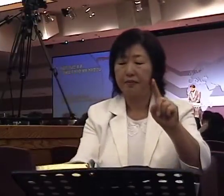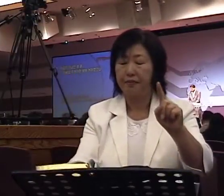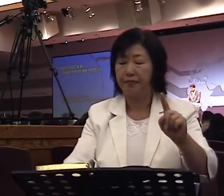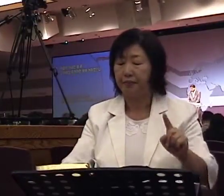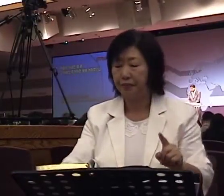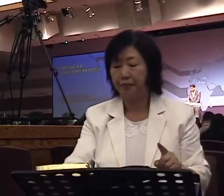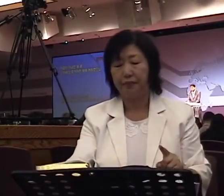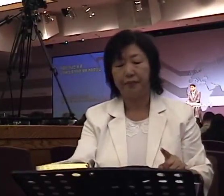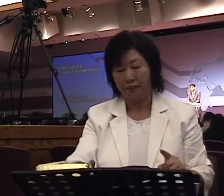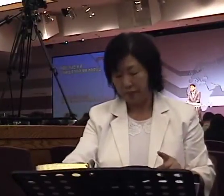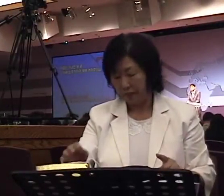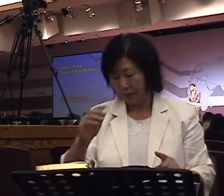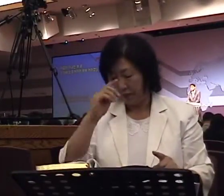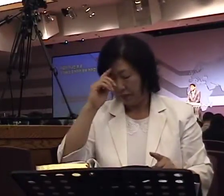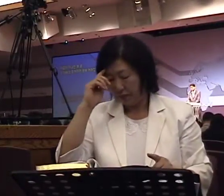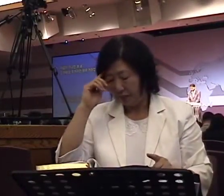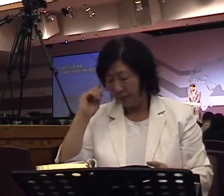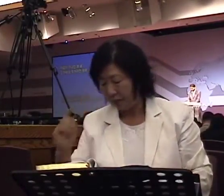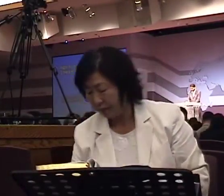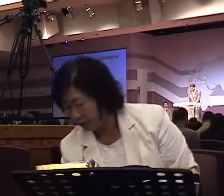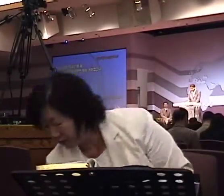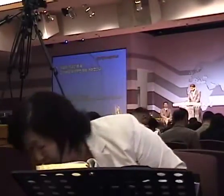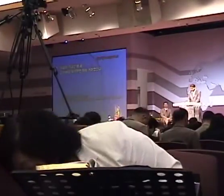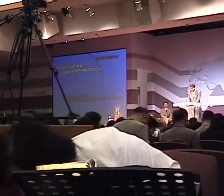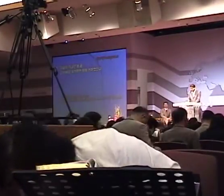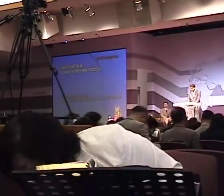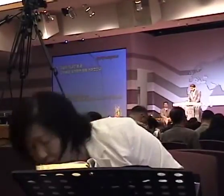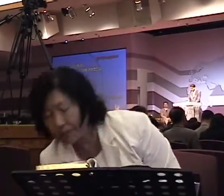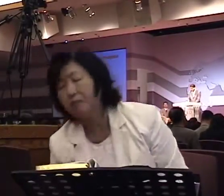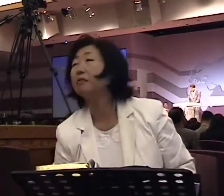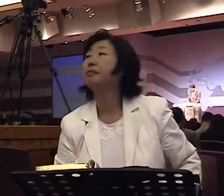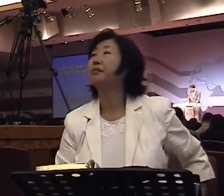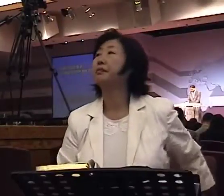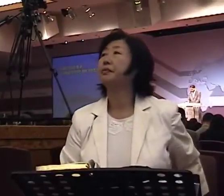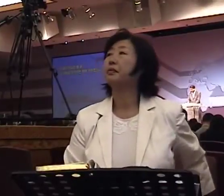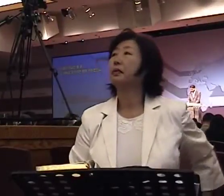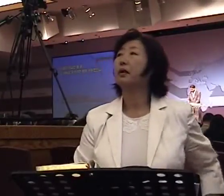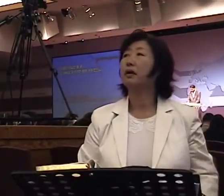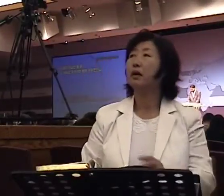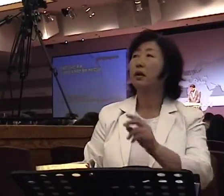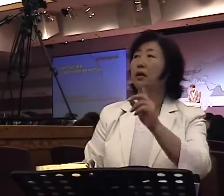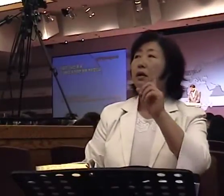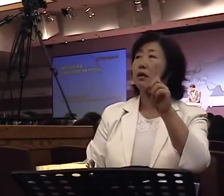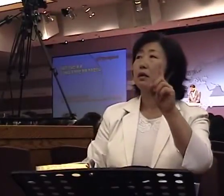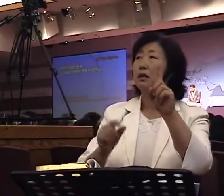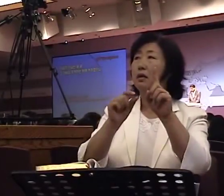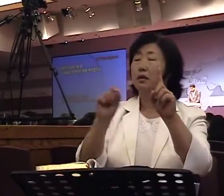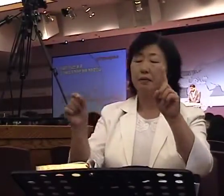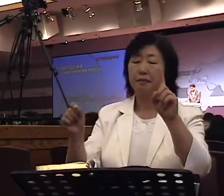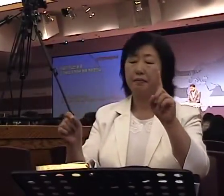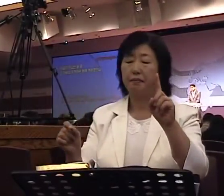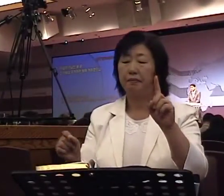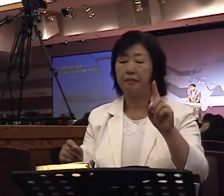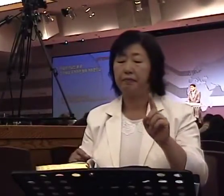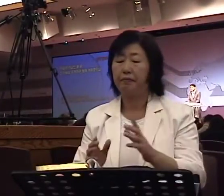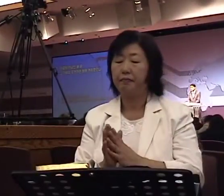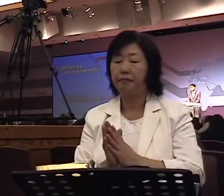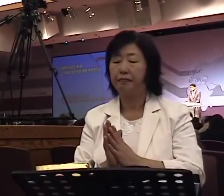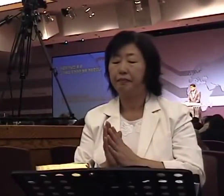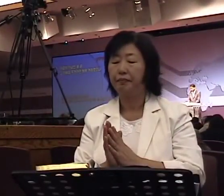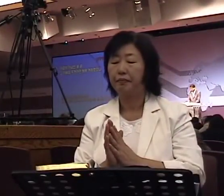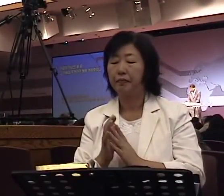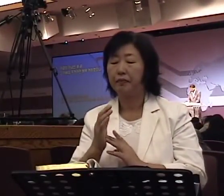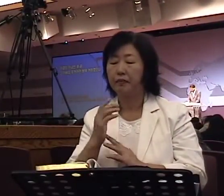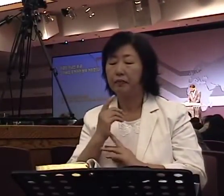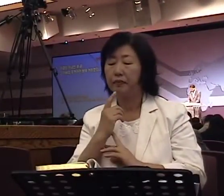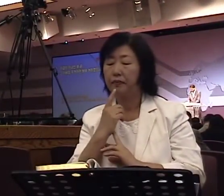가진 성경으로는 구약성경 57면입니다. 창세기 37장 1절 찾으셔서 저와 여러분이 한